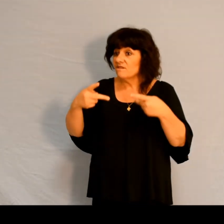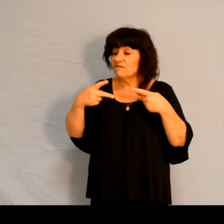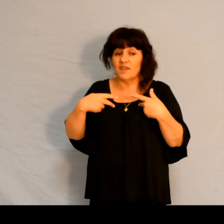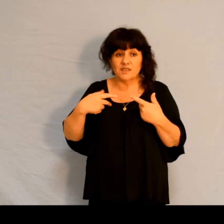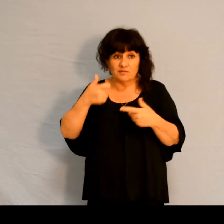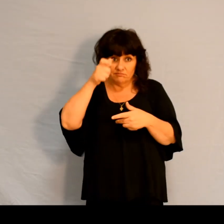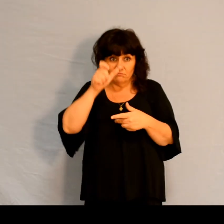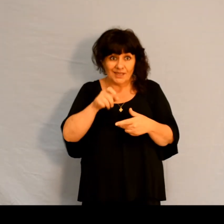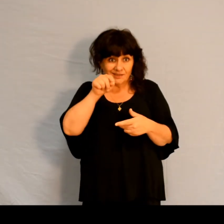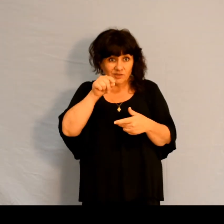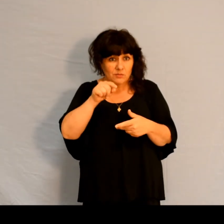possède.